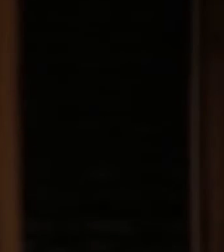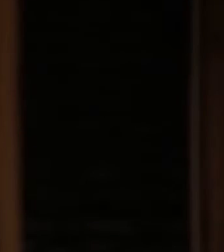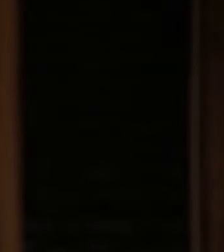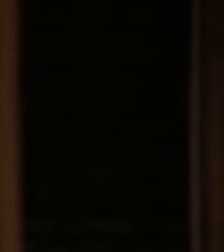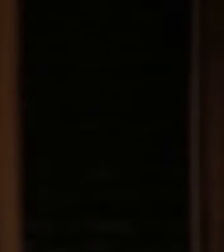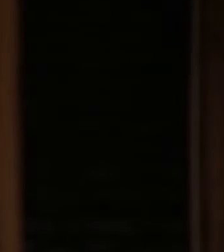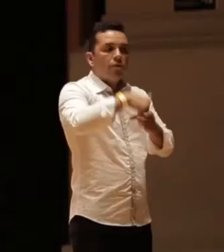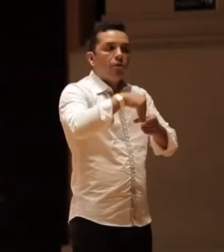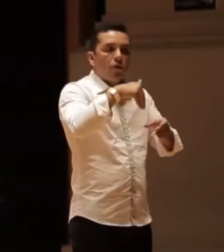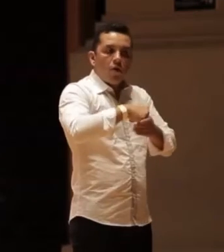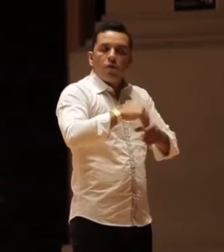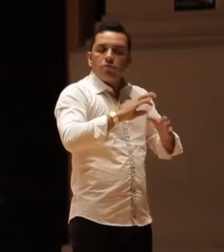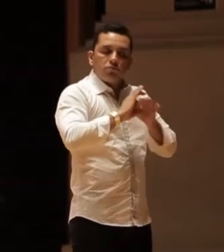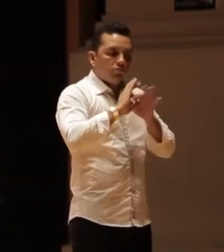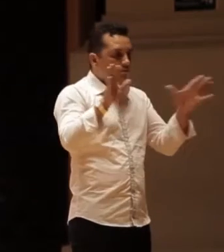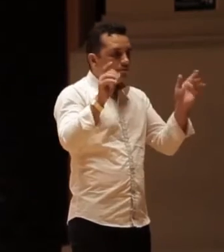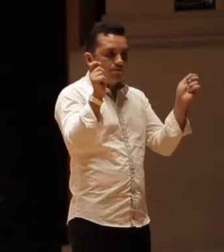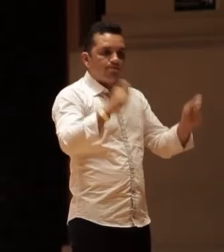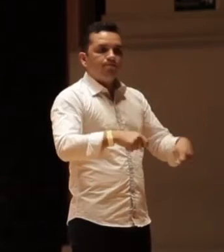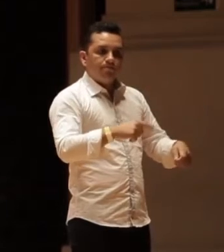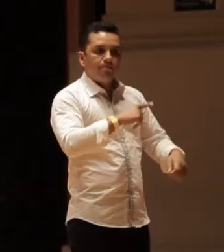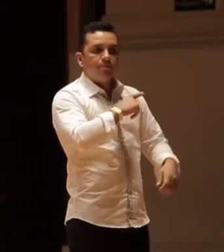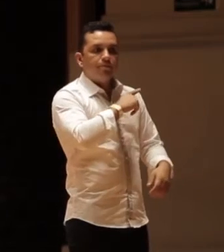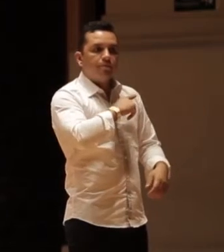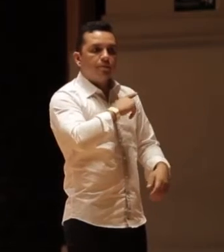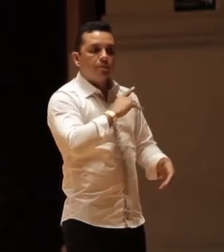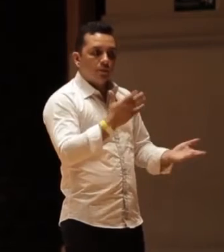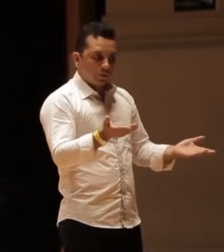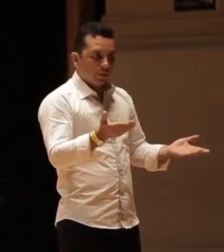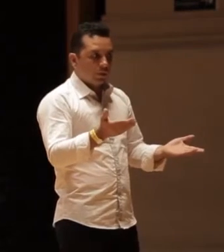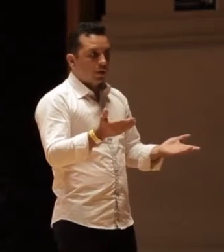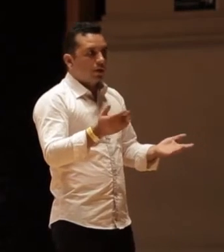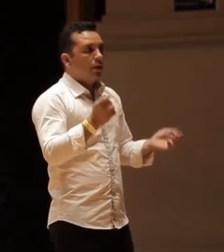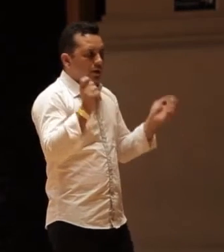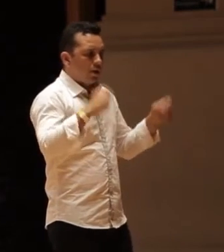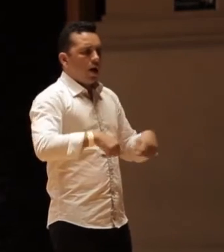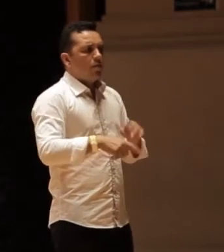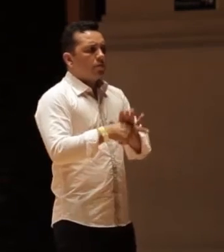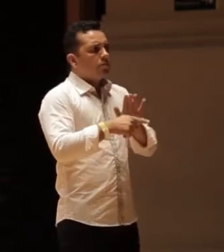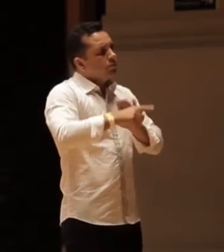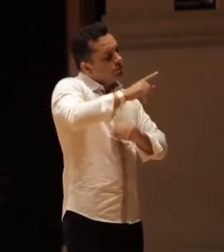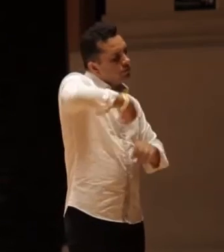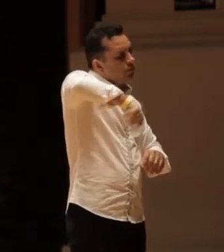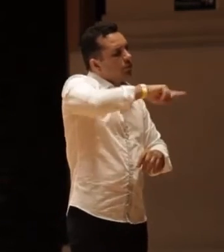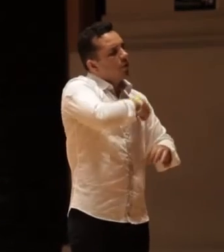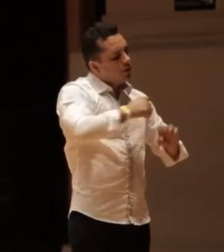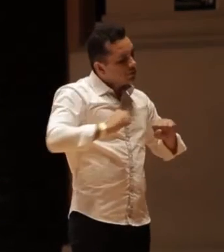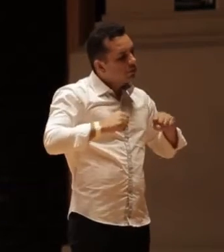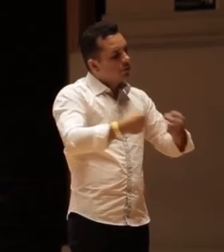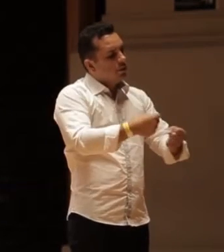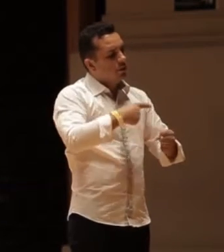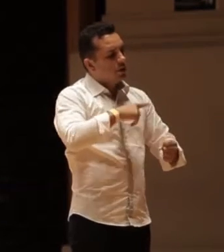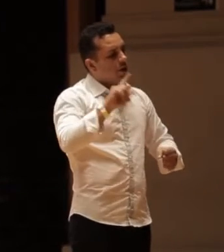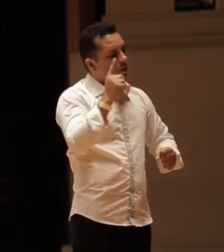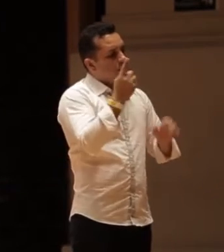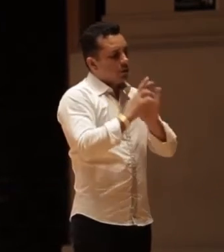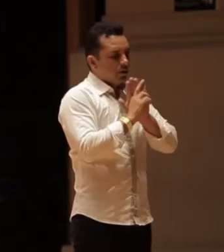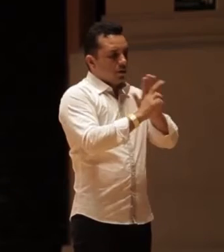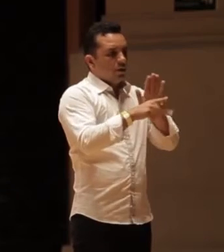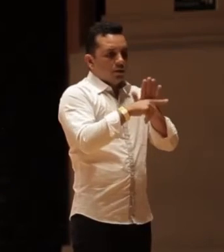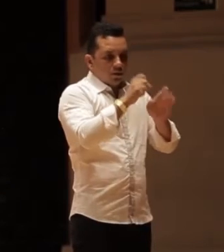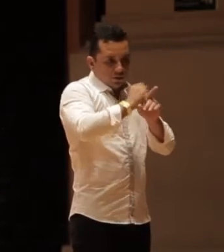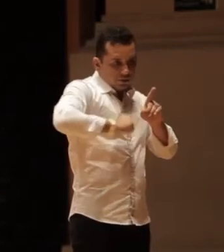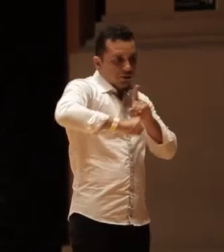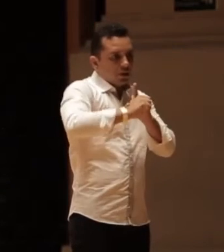independente tac aí é que tá querendo buscar o esforço de ter uma representatividade da sociedade